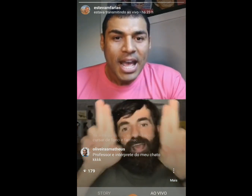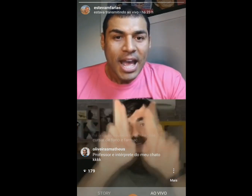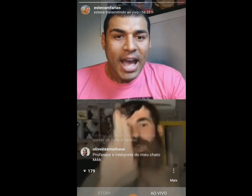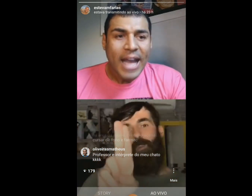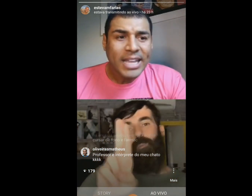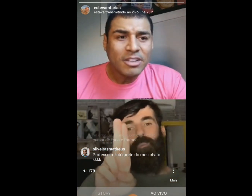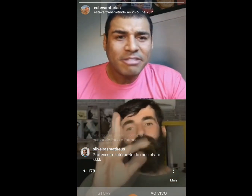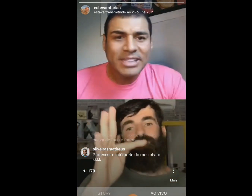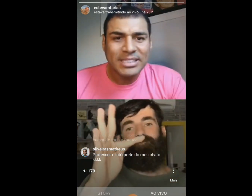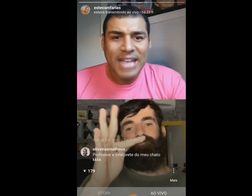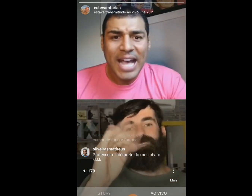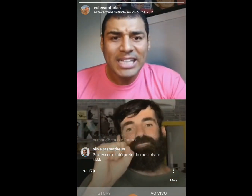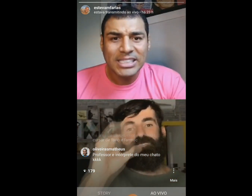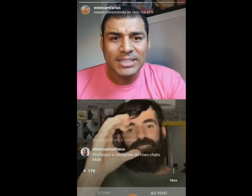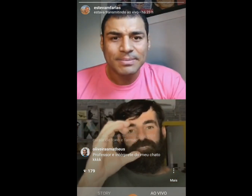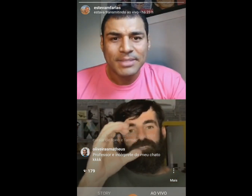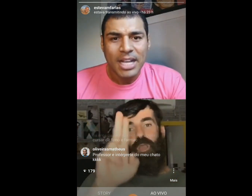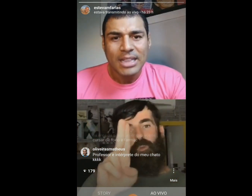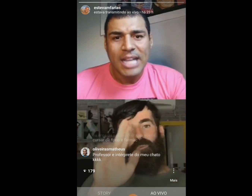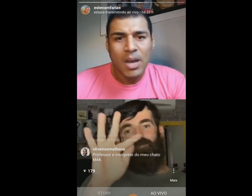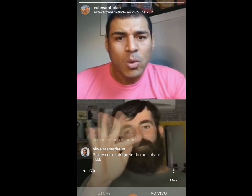Aqui na universidade, na UFSC,